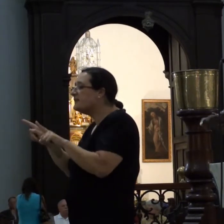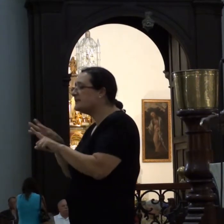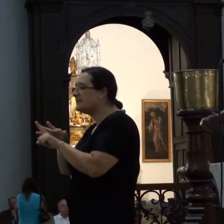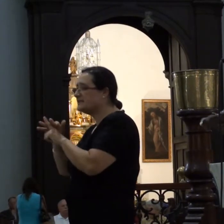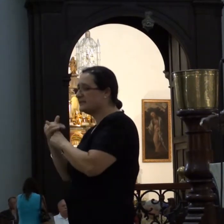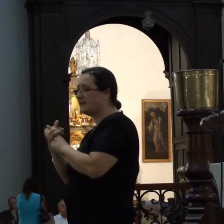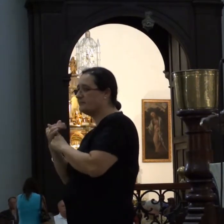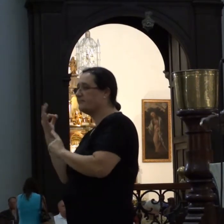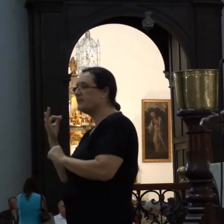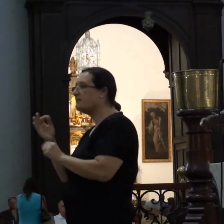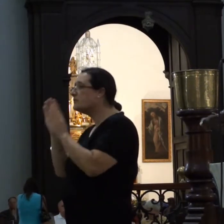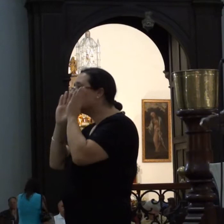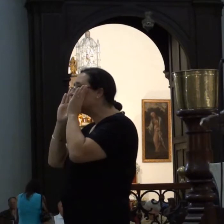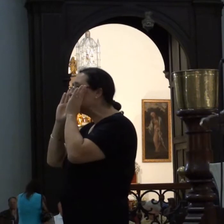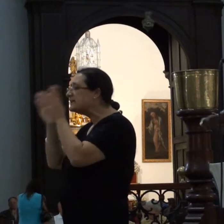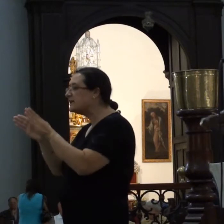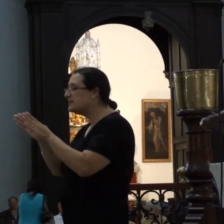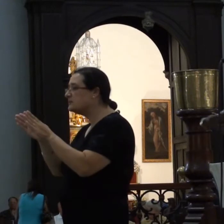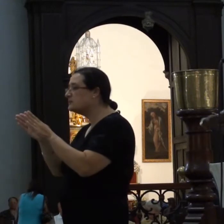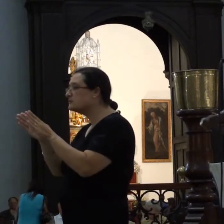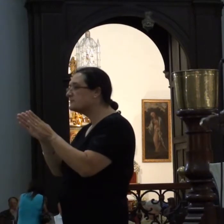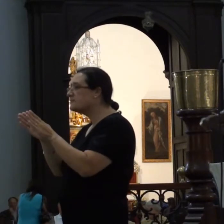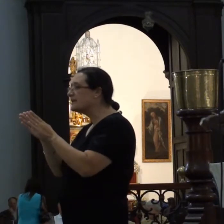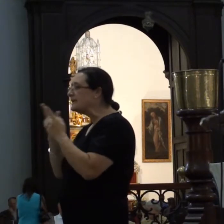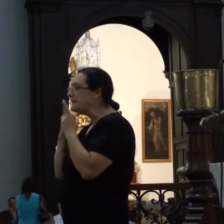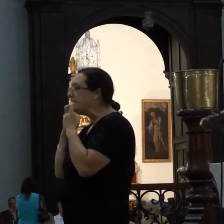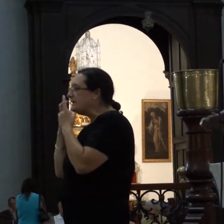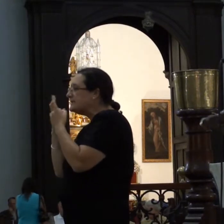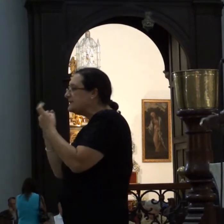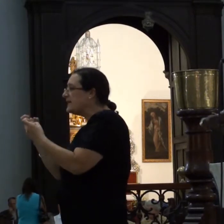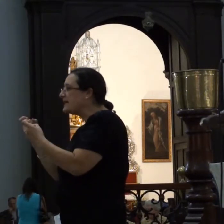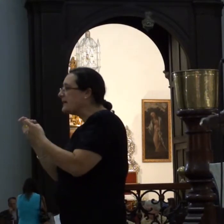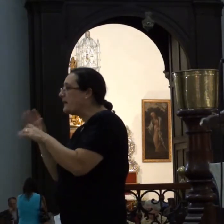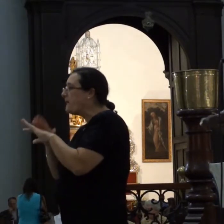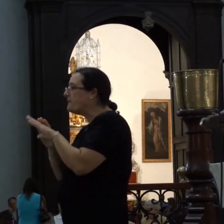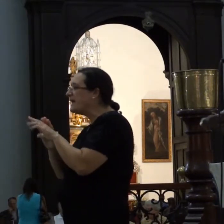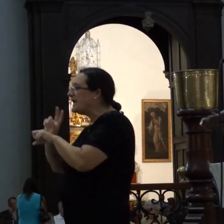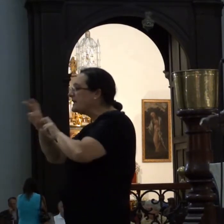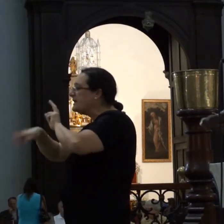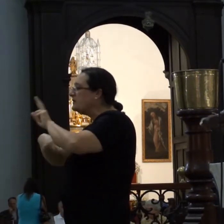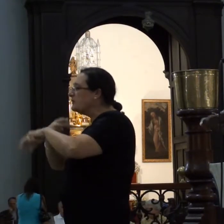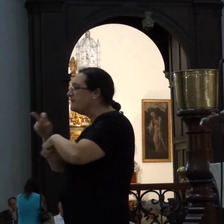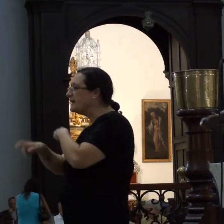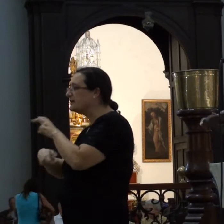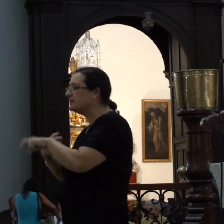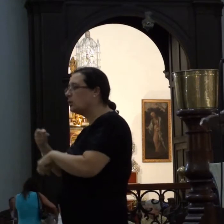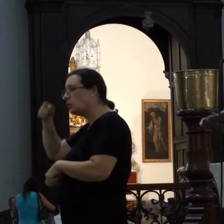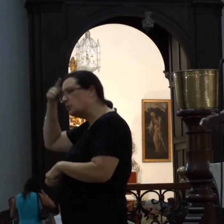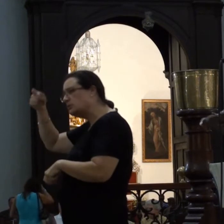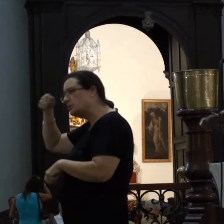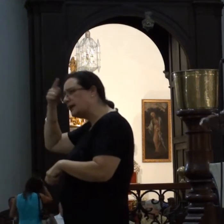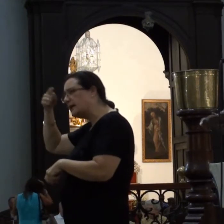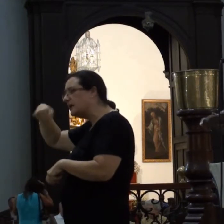hemos de estar atentos a la necesidad de actualización y de puesta al día cultural